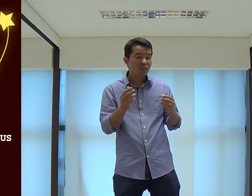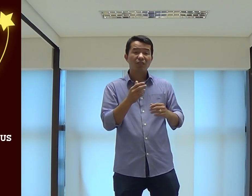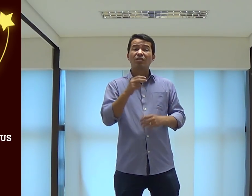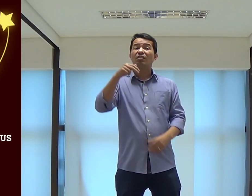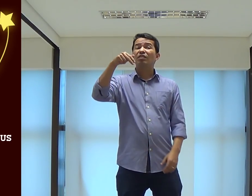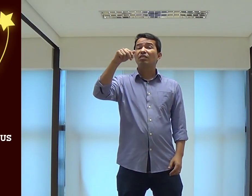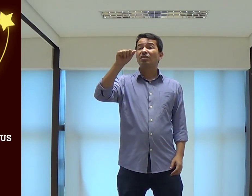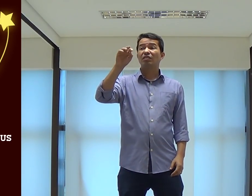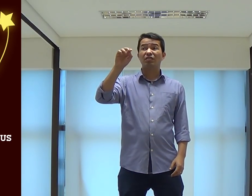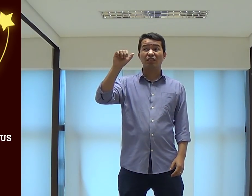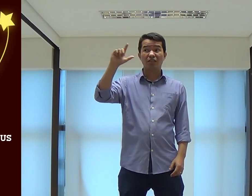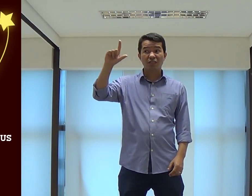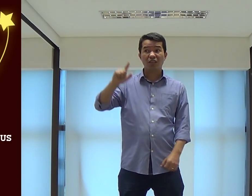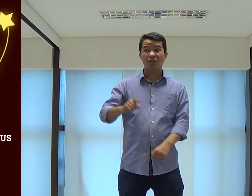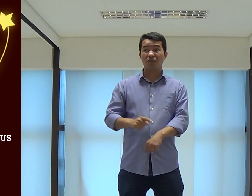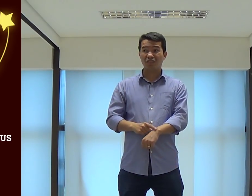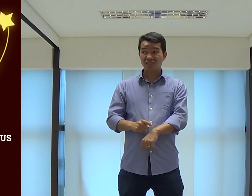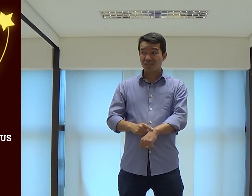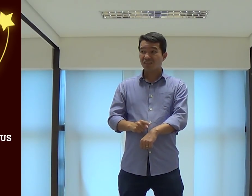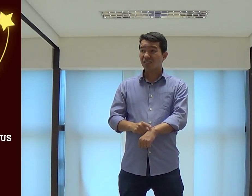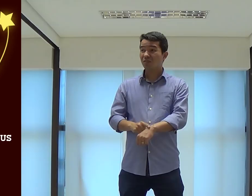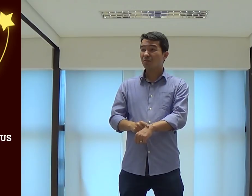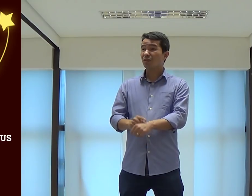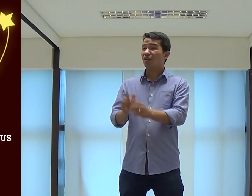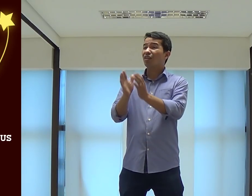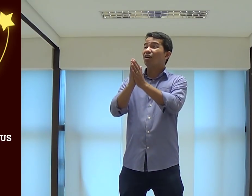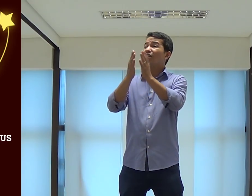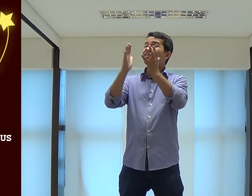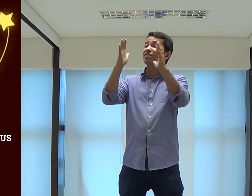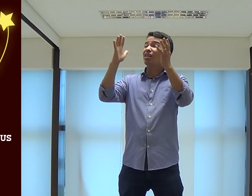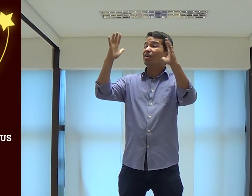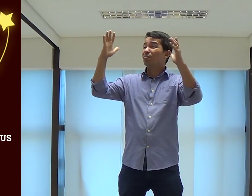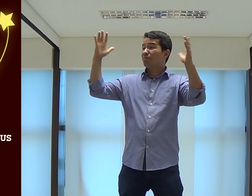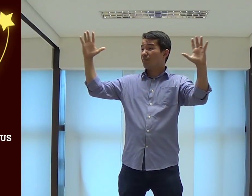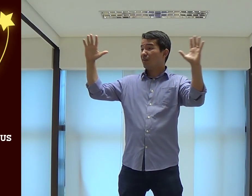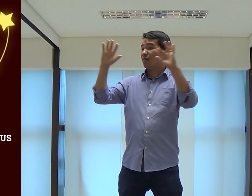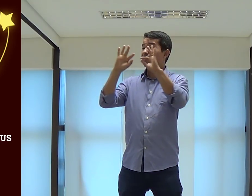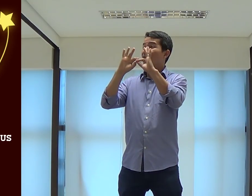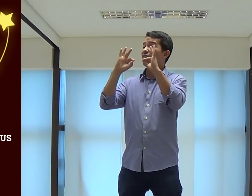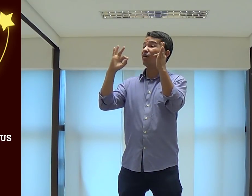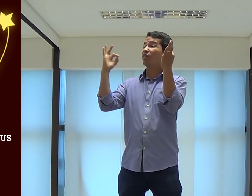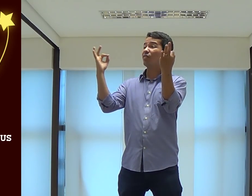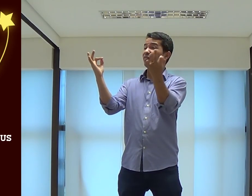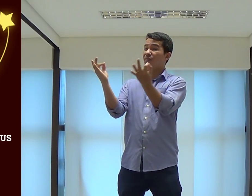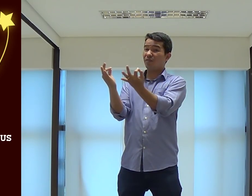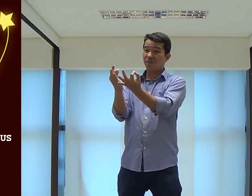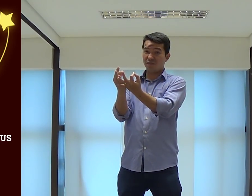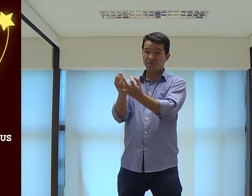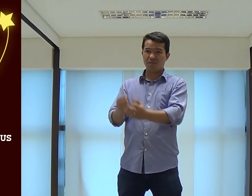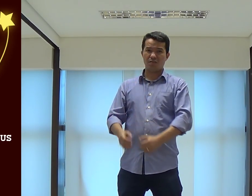Então como que você vai fazer? O Natal é isso. É o tempo de celebrar a